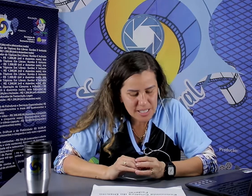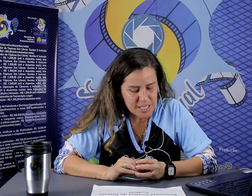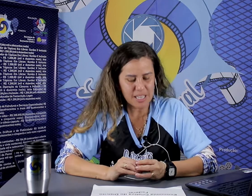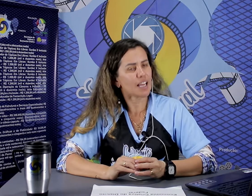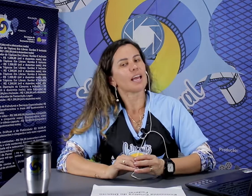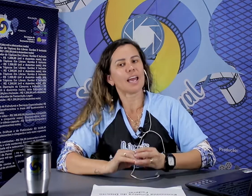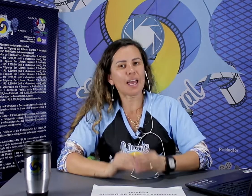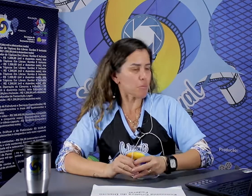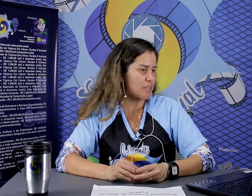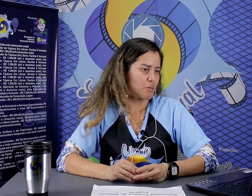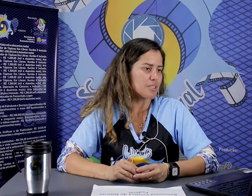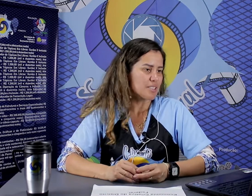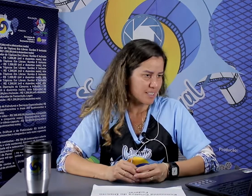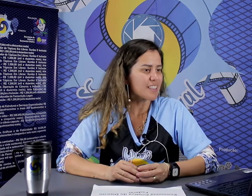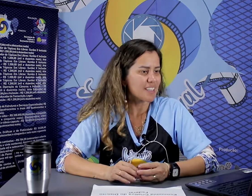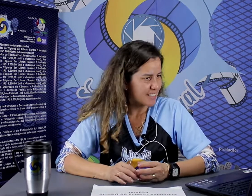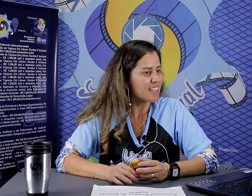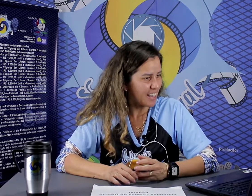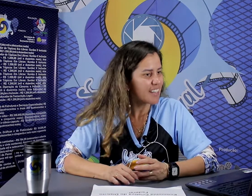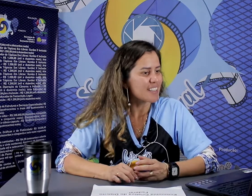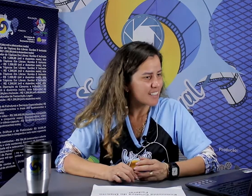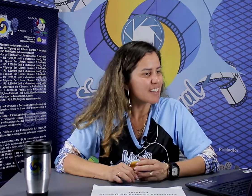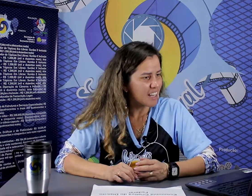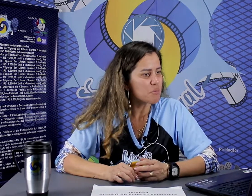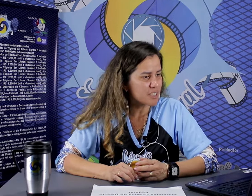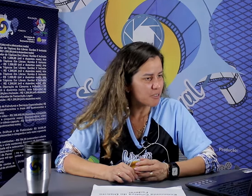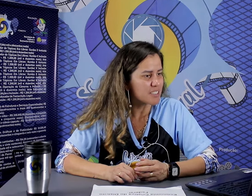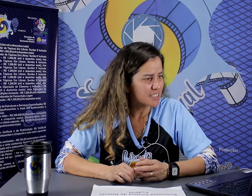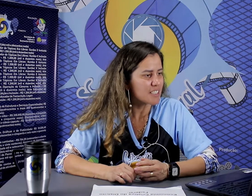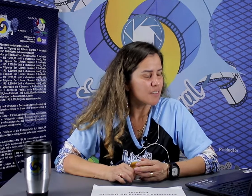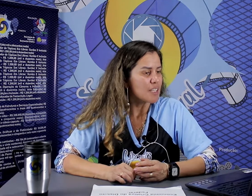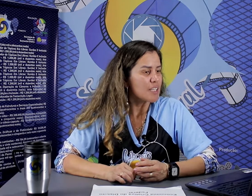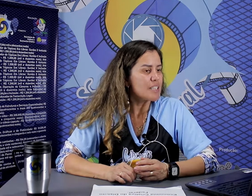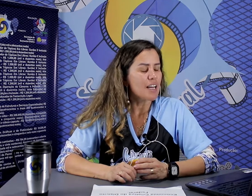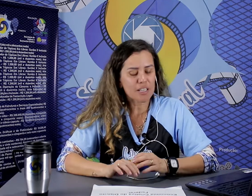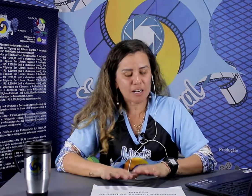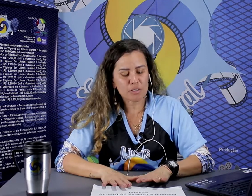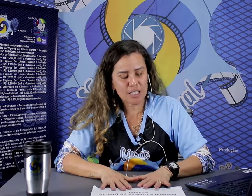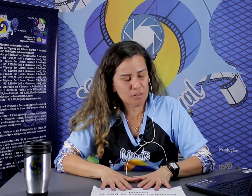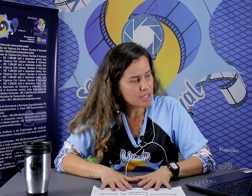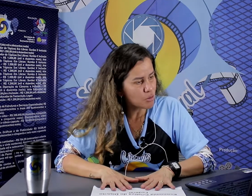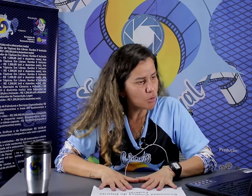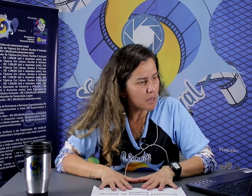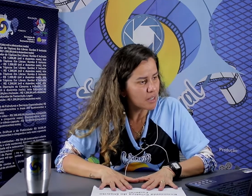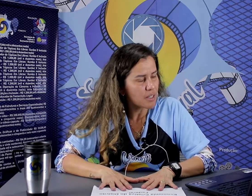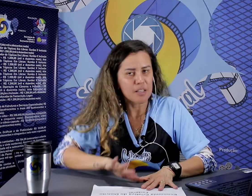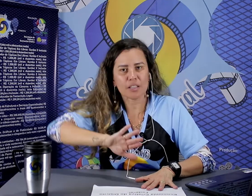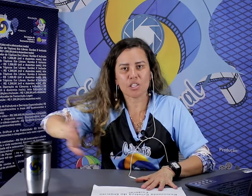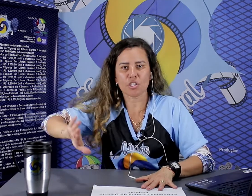Gente, é muita coisa, né? É muita Sim. coisa. E aí, o que que acontece com essa turma? Deixa de